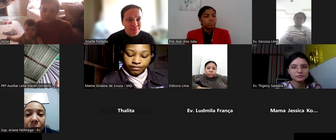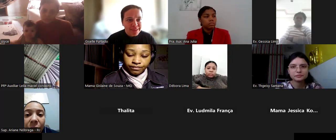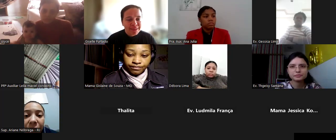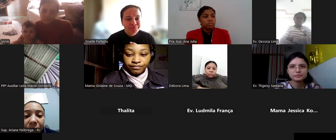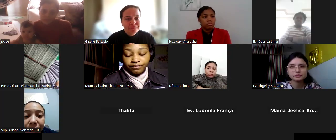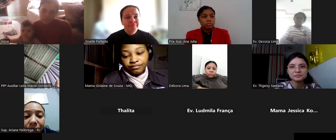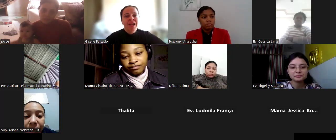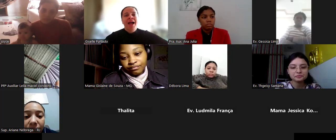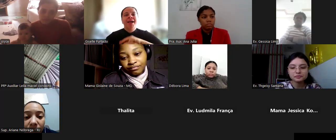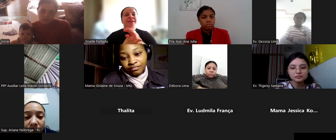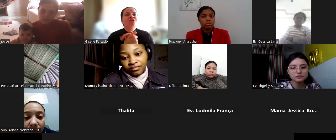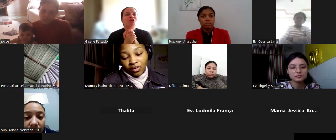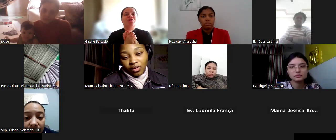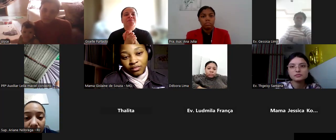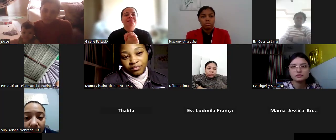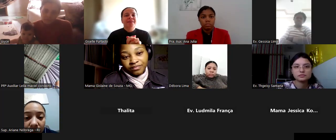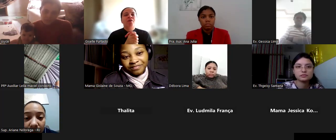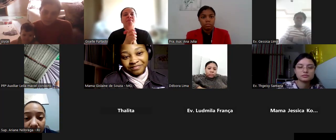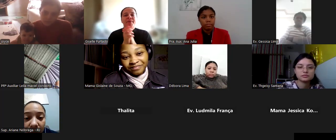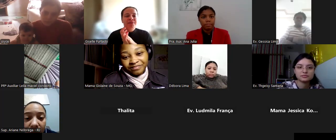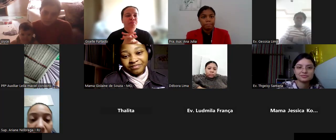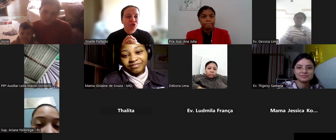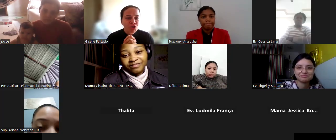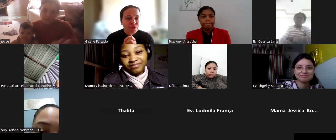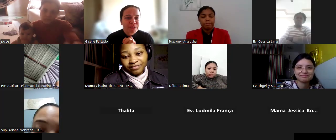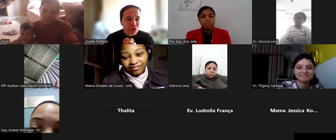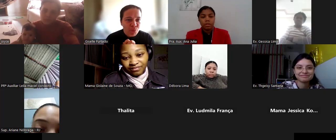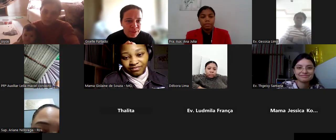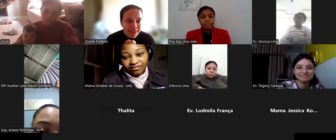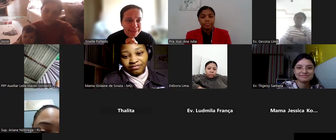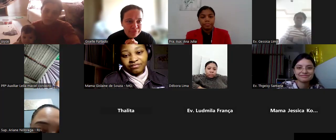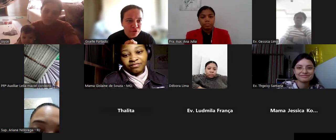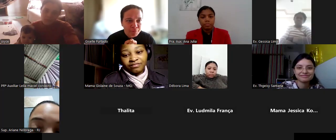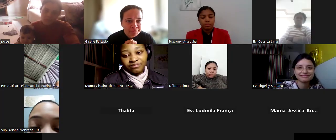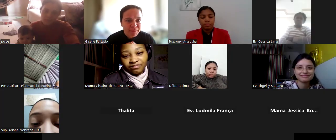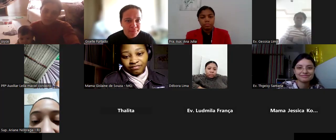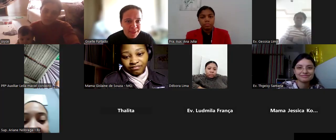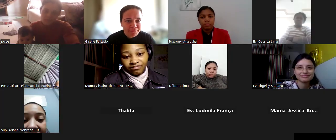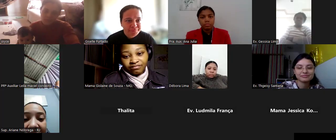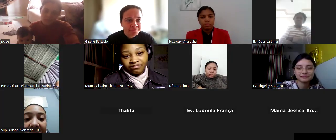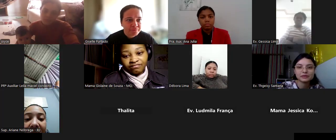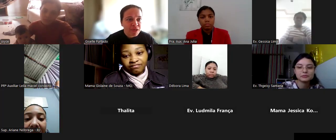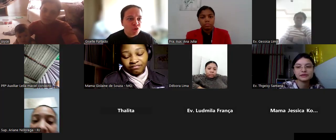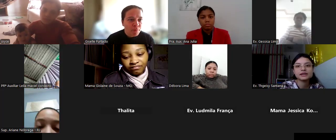Libras. Aí o Senhor precisa dar uma bênção para a gente conseguir se comunicar dessa forma. Amém? Mais alguma